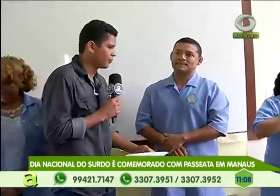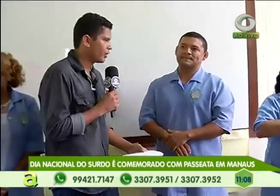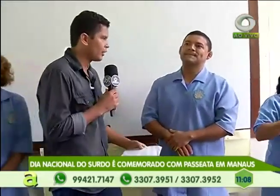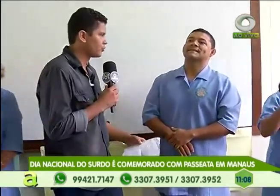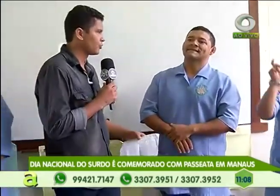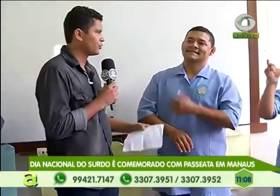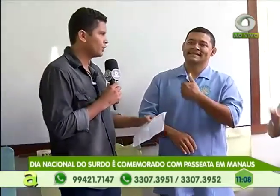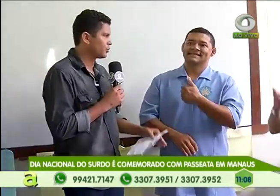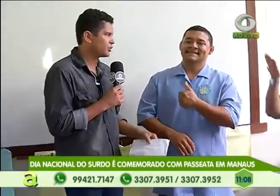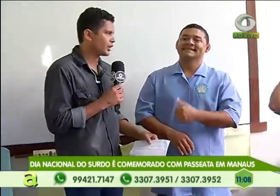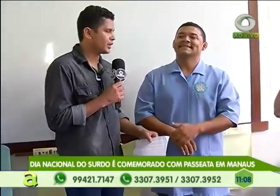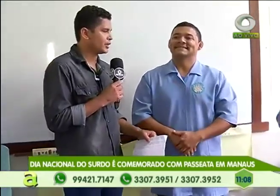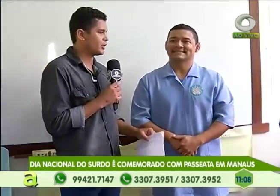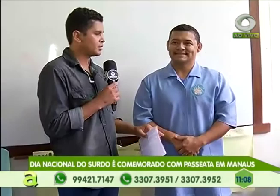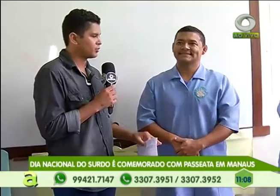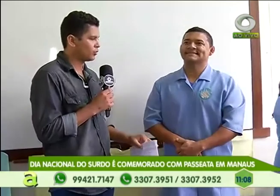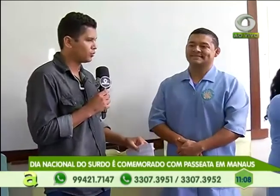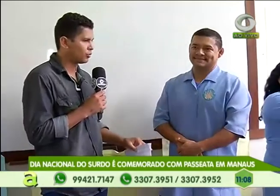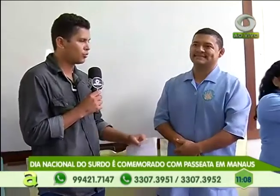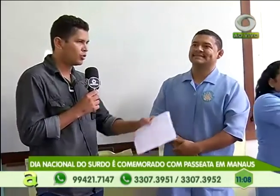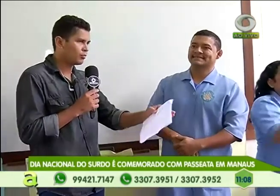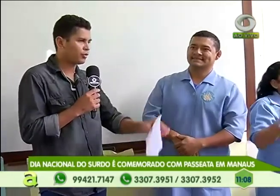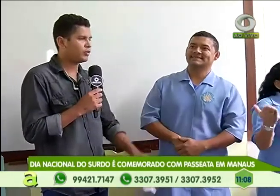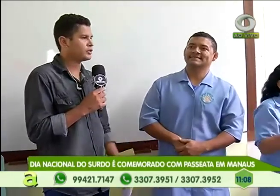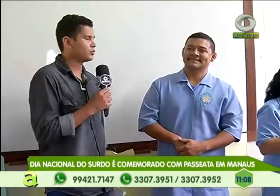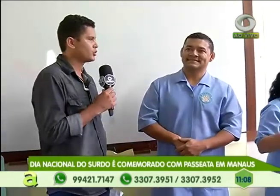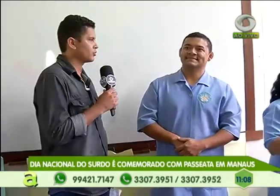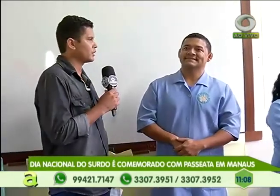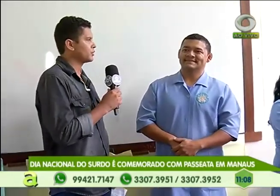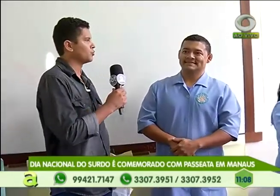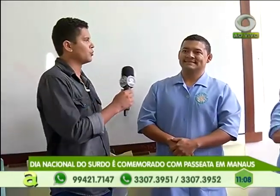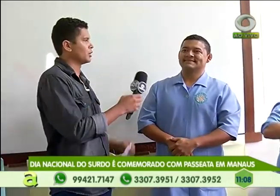O senhor foi aluno e hoje aqui já se tornou professor de toda essa turma.